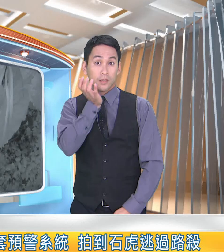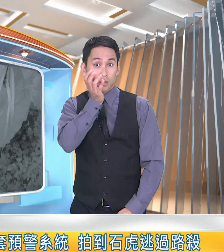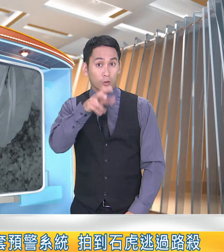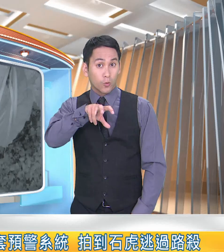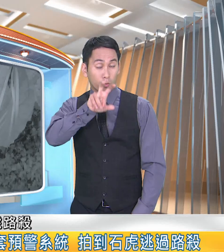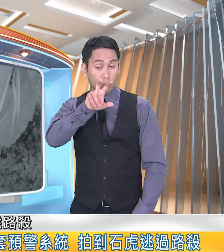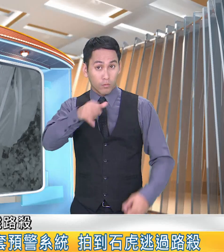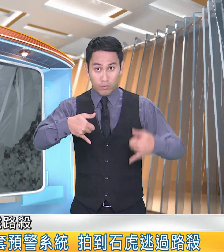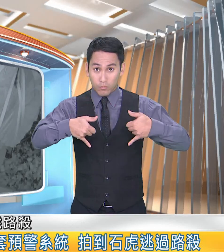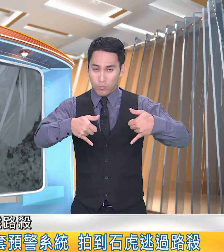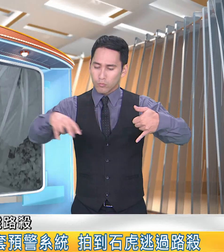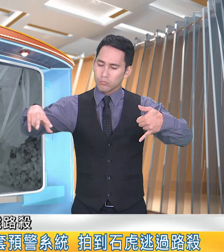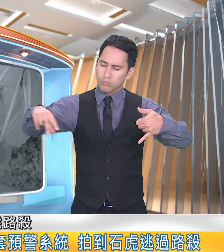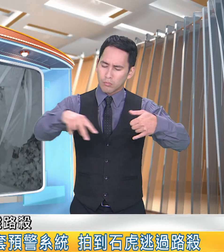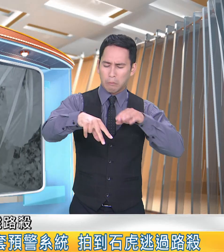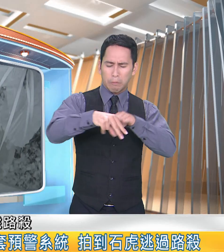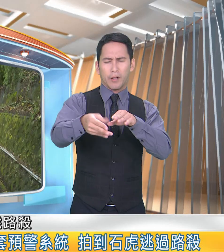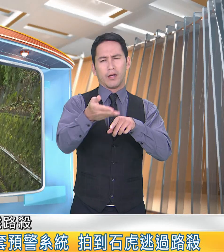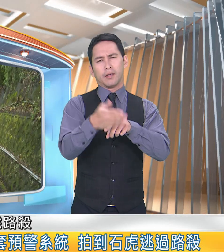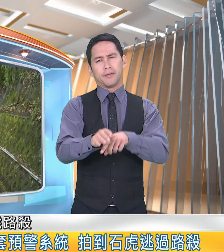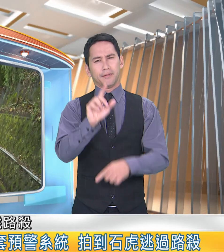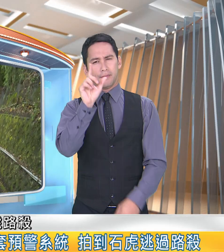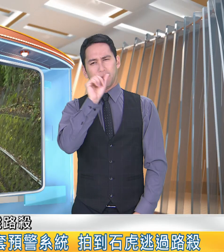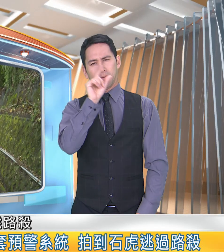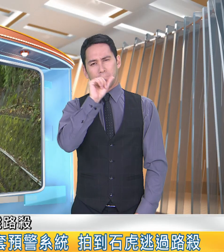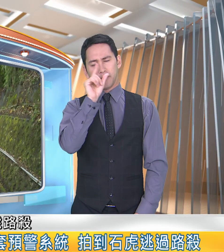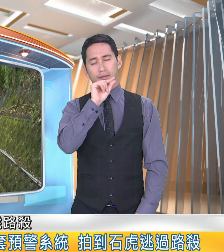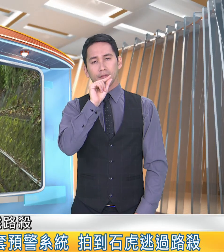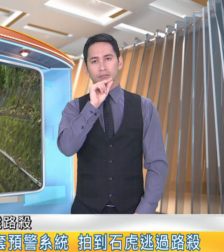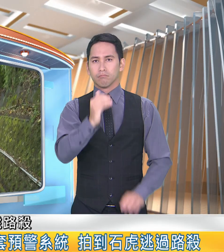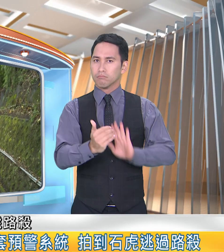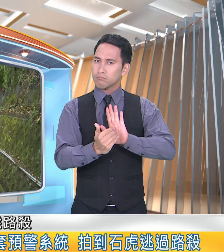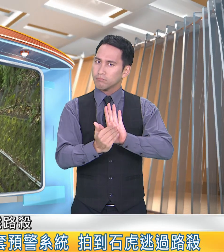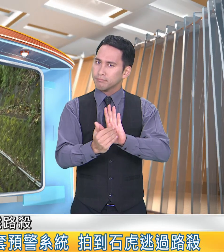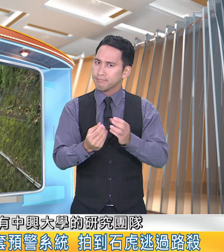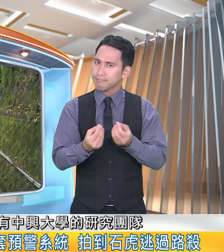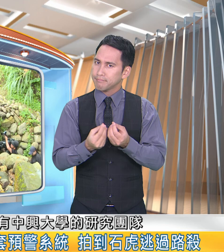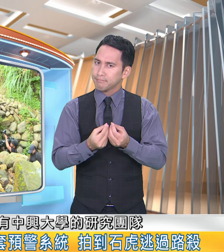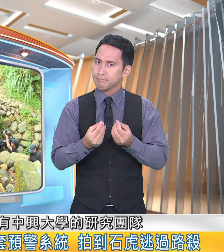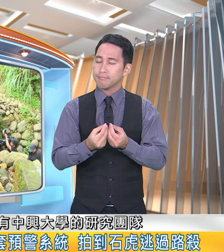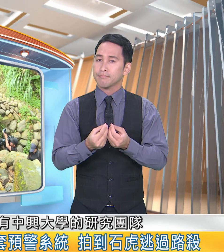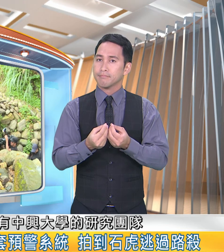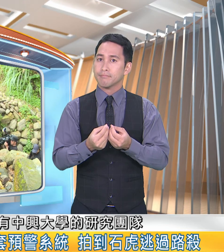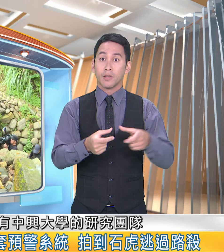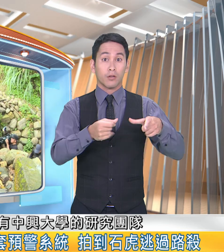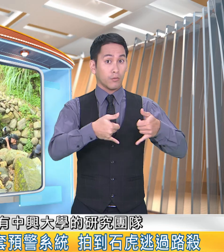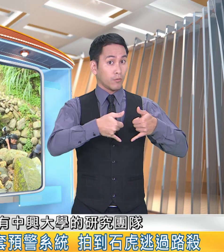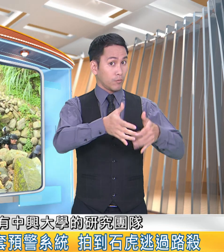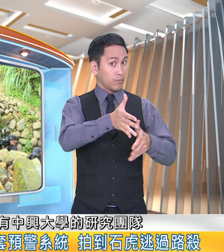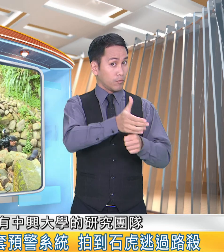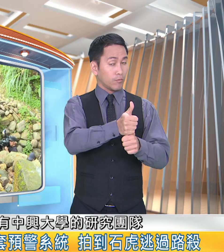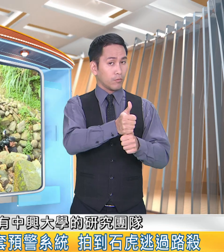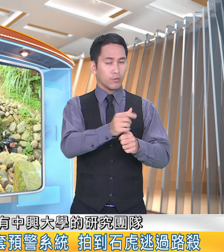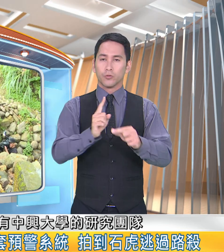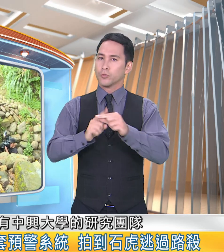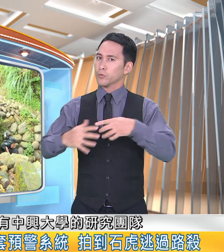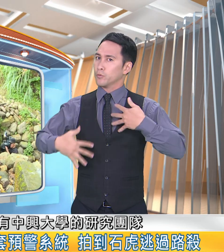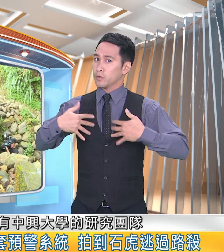来关心如何要防止石虎的路杀。公路总局还有中兴大学的研究团队合作，在台三